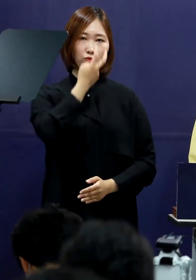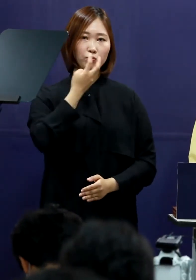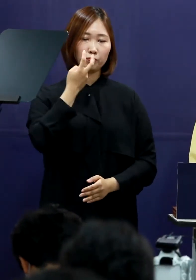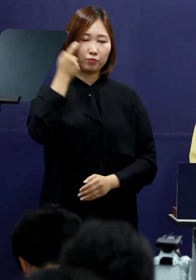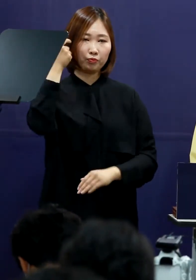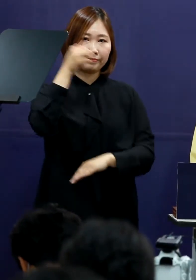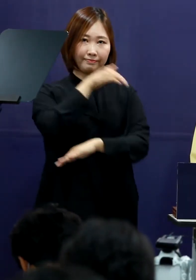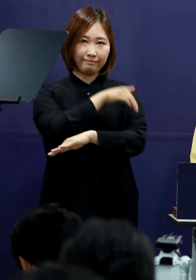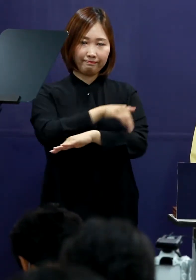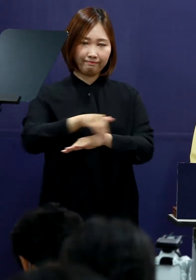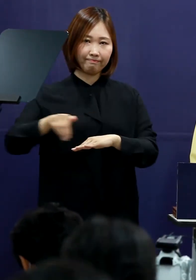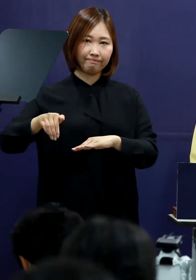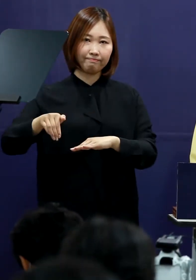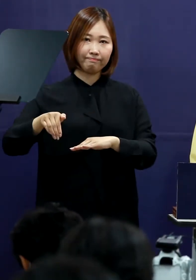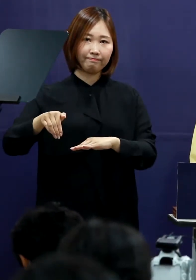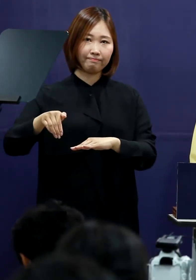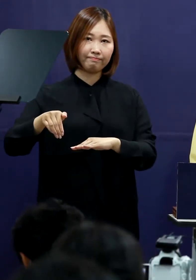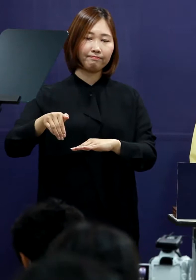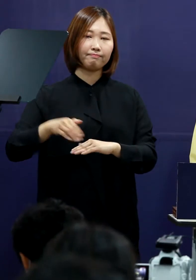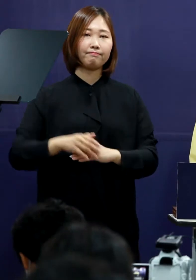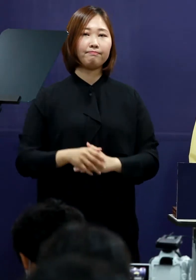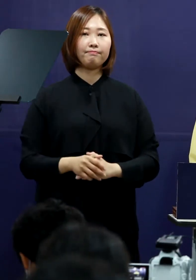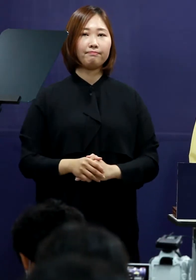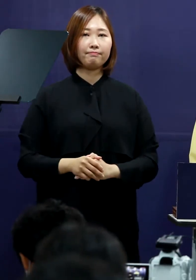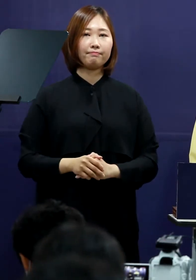진단검사를 진행하는 방안에 대해서 현재